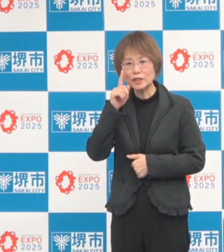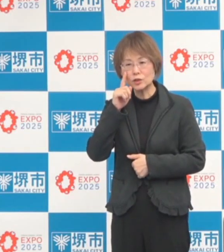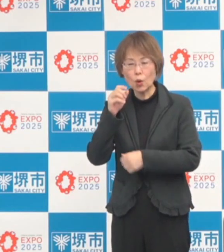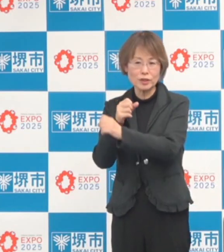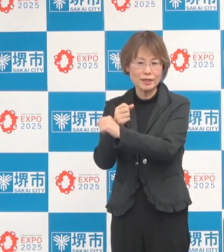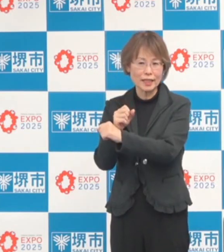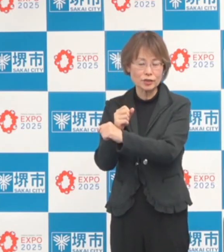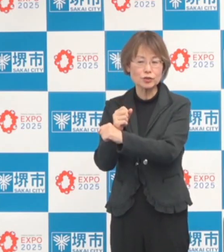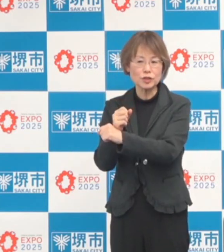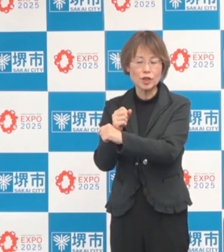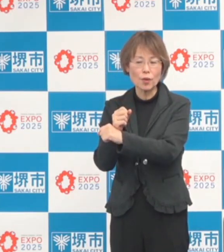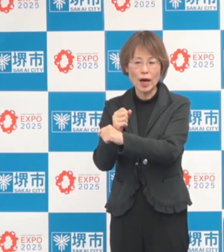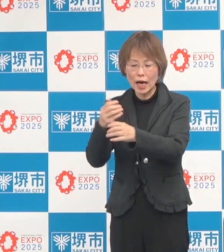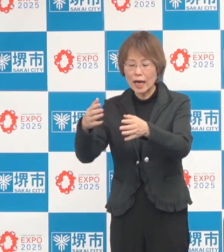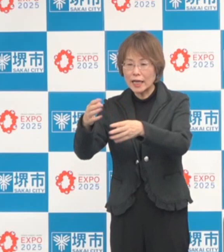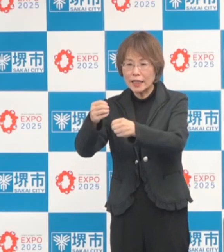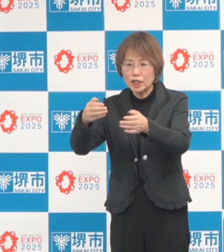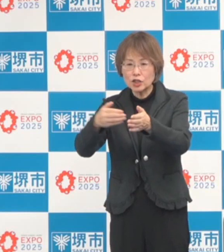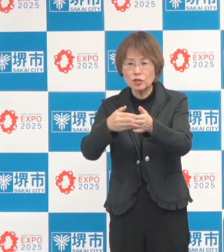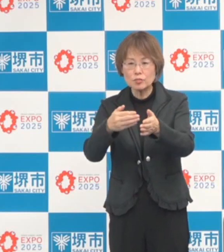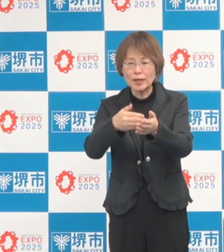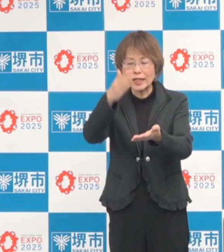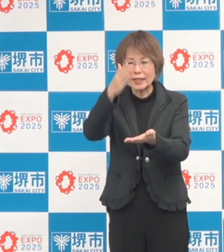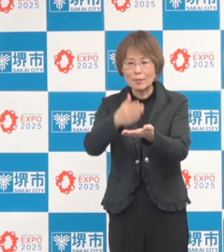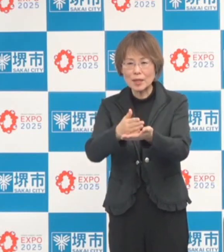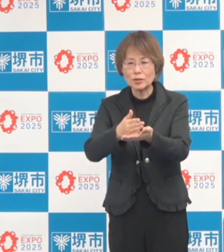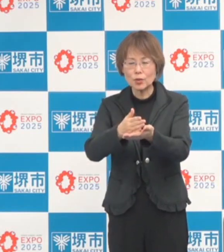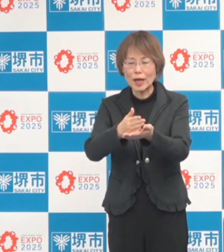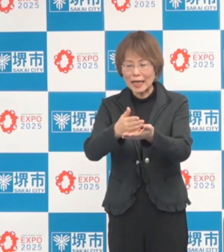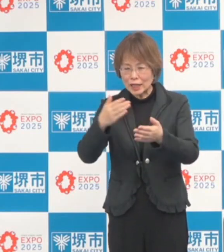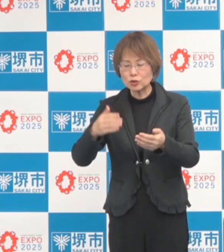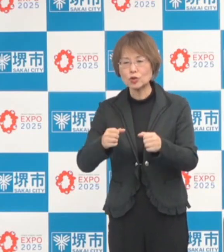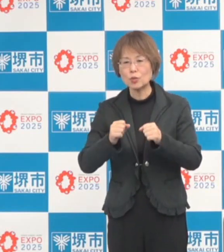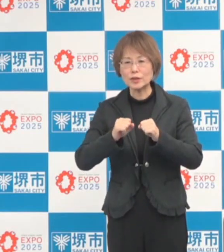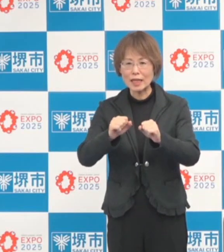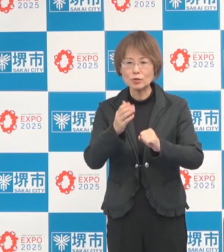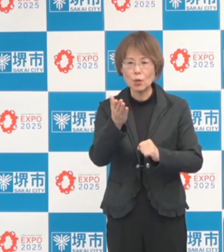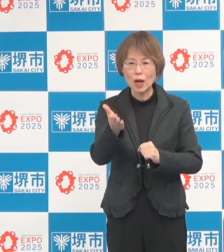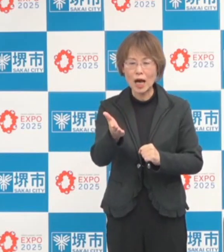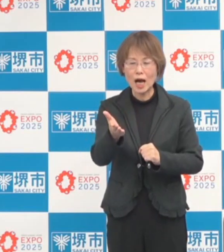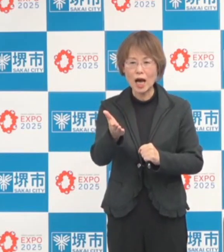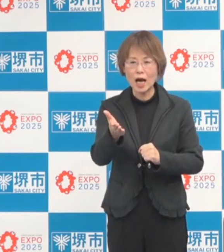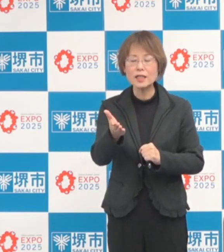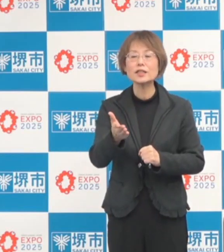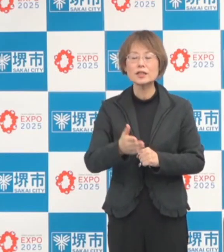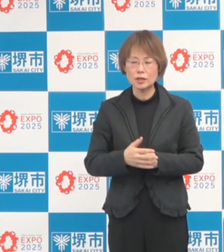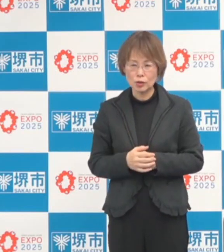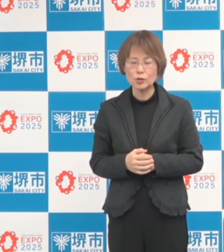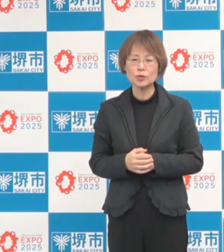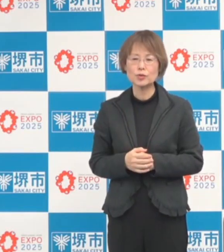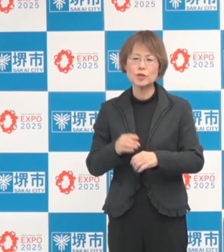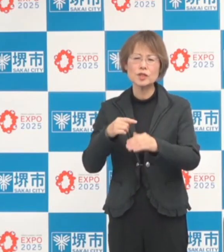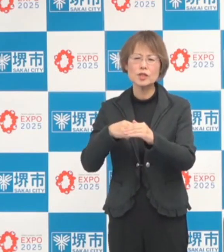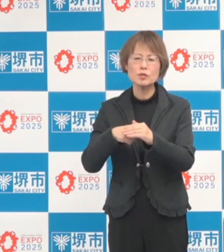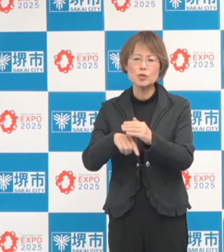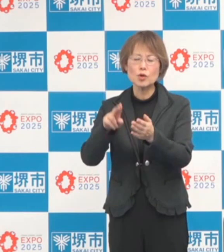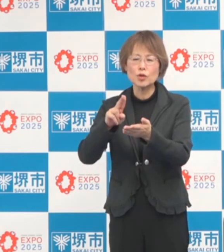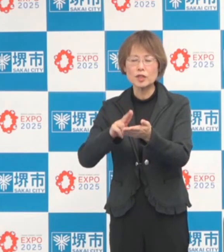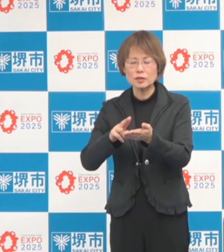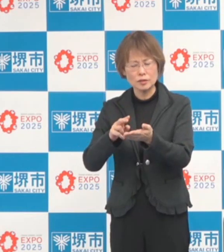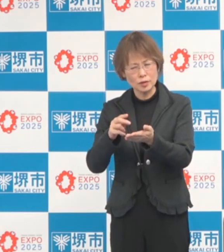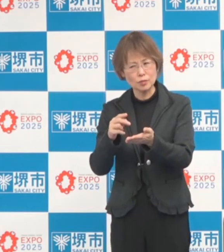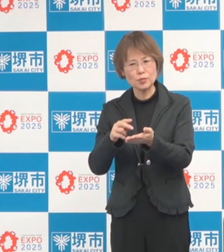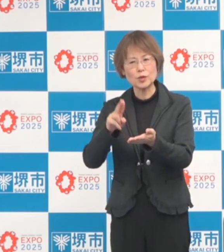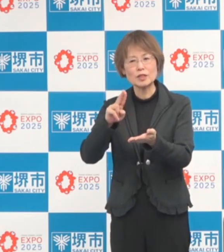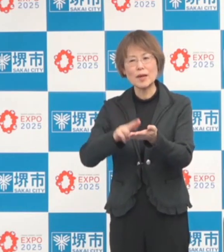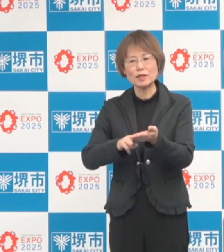でに、実装化実現化できなければやめるんだという、その後ろを決める事業の取り組みというのもあるべきではないかと